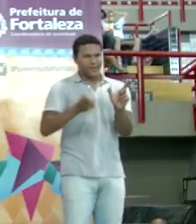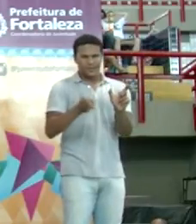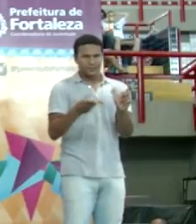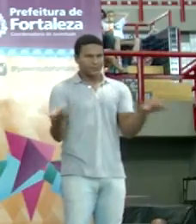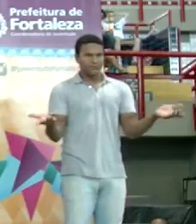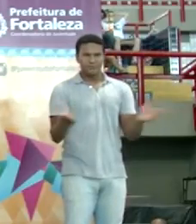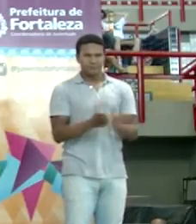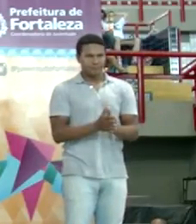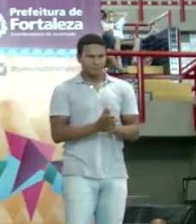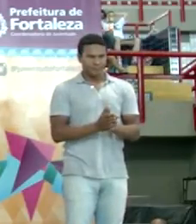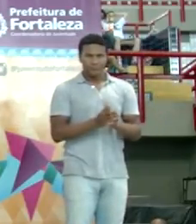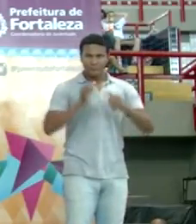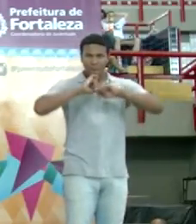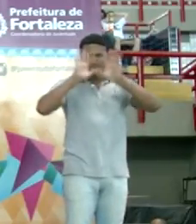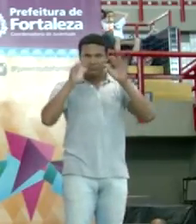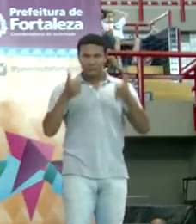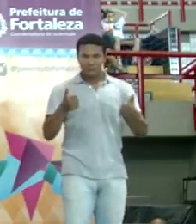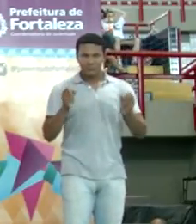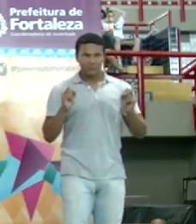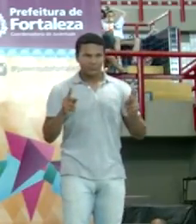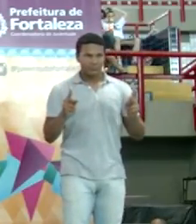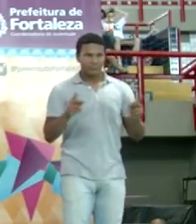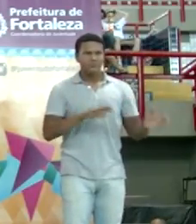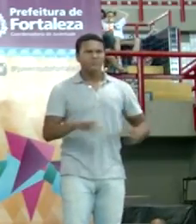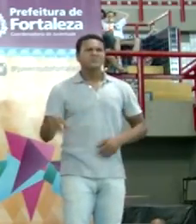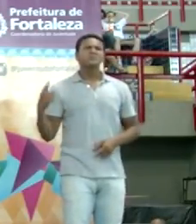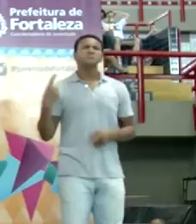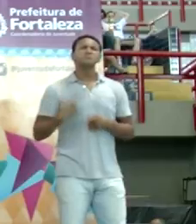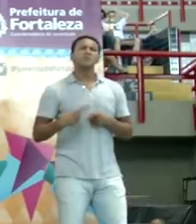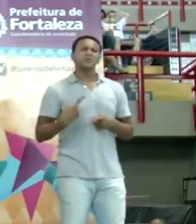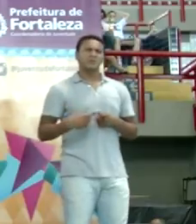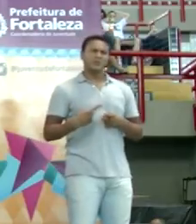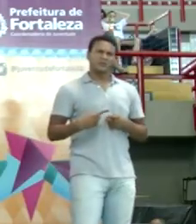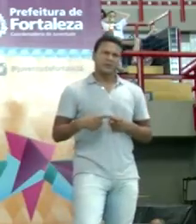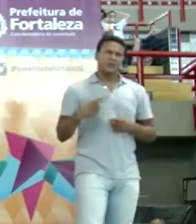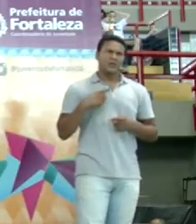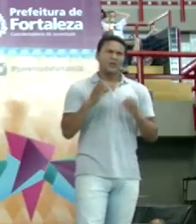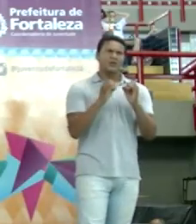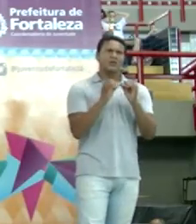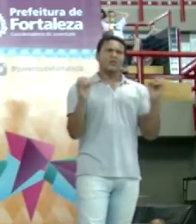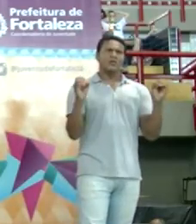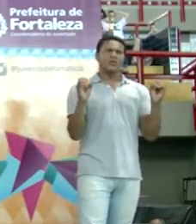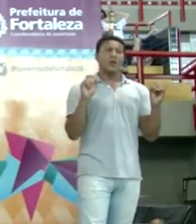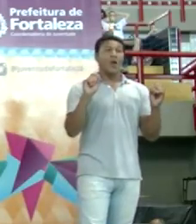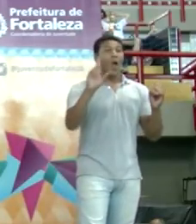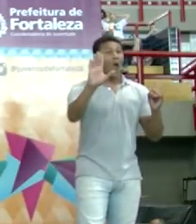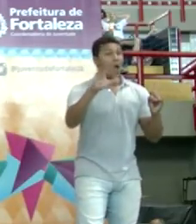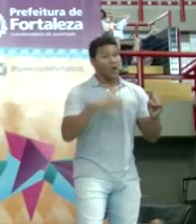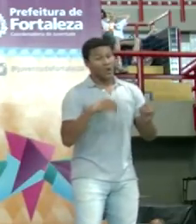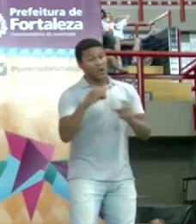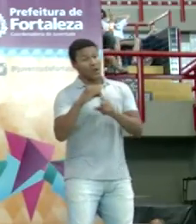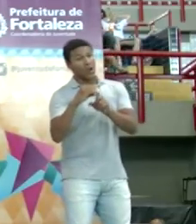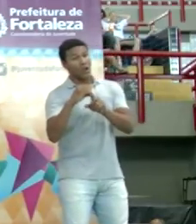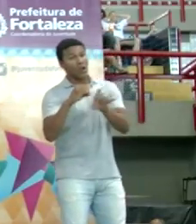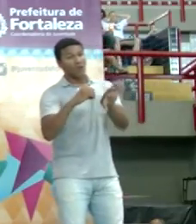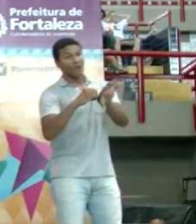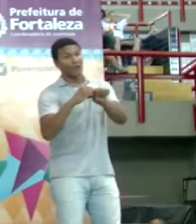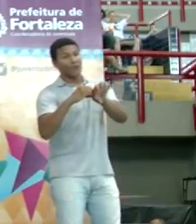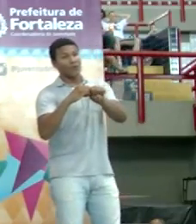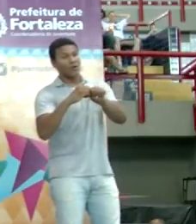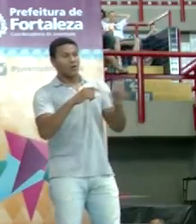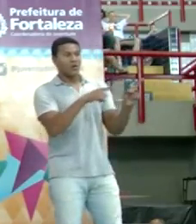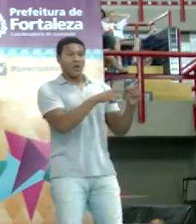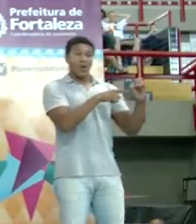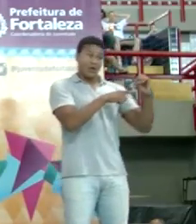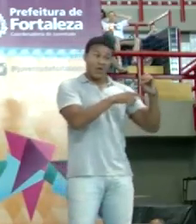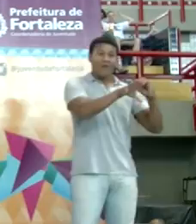mesmo jeito. Fui claro ou não? E por que que ocorre repulsão? Aí é entre ímãs. Polo norte de um